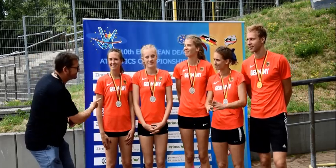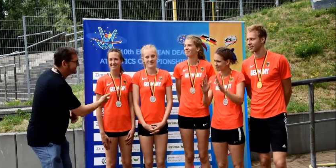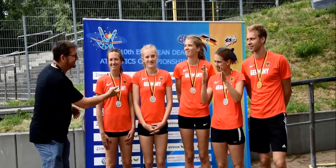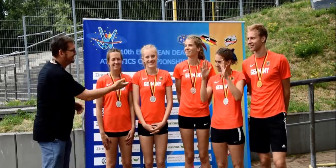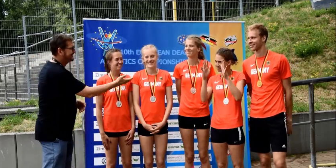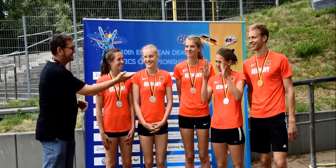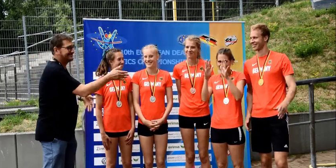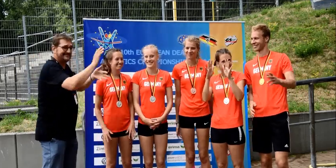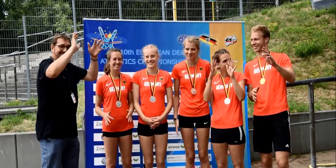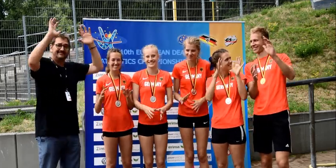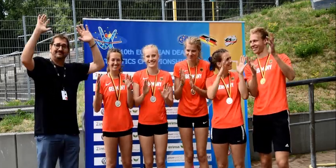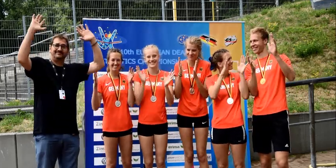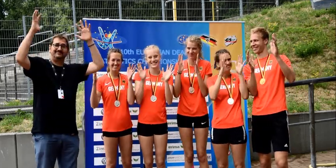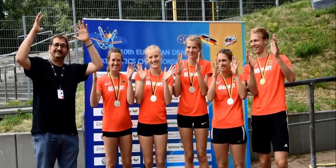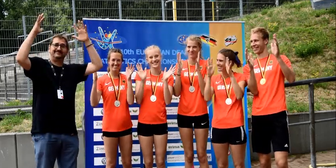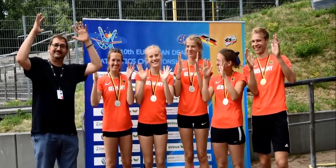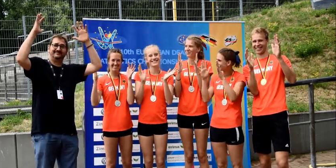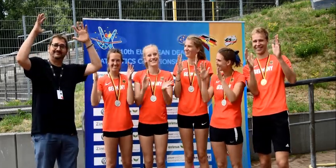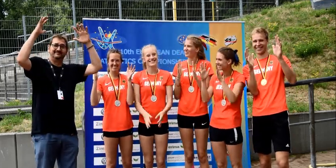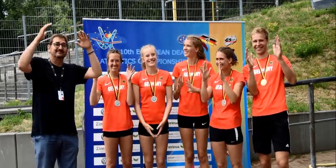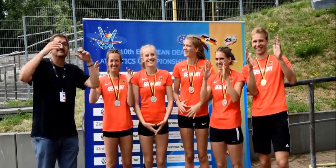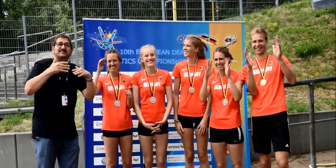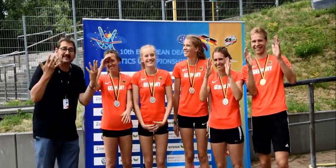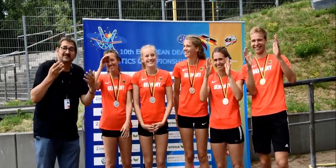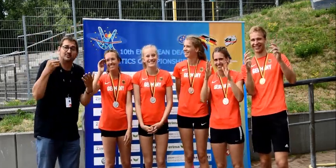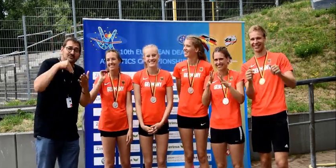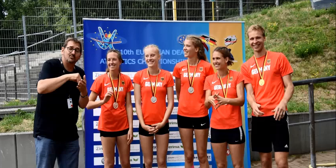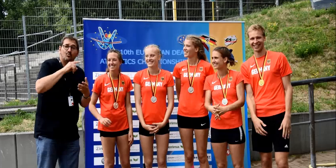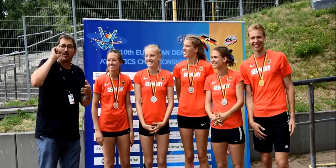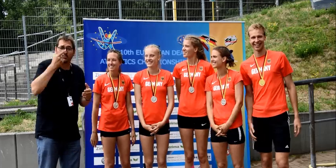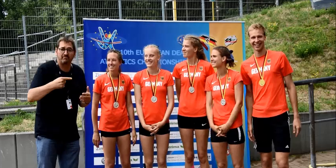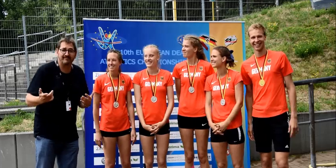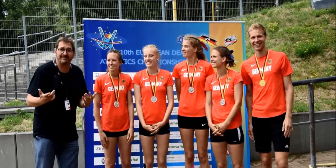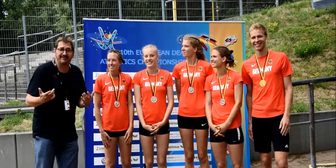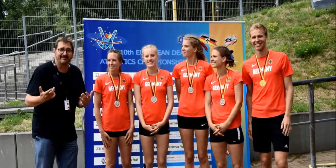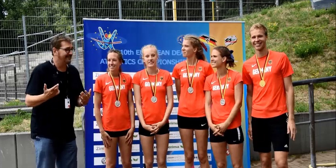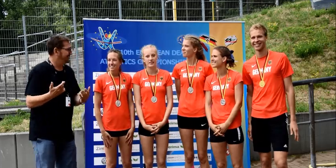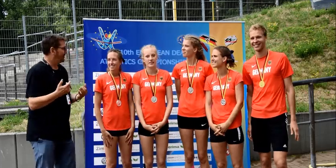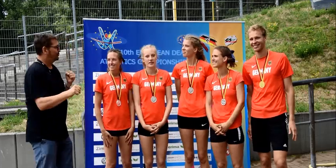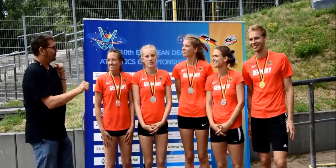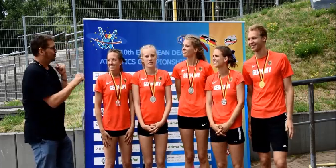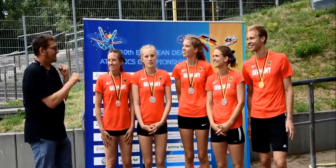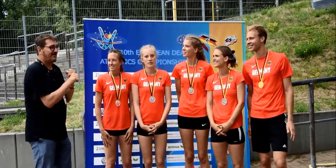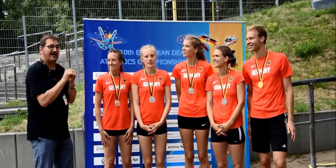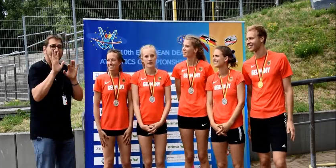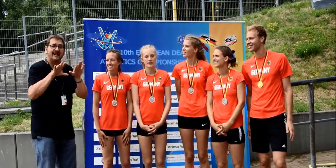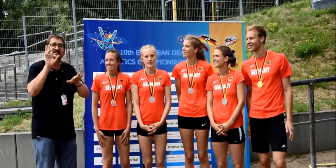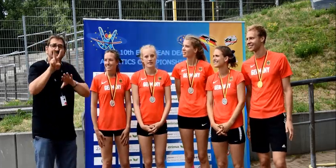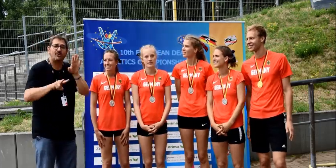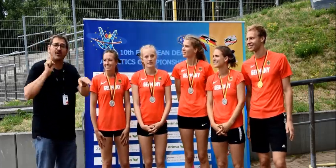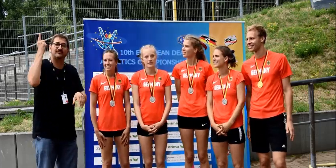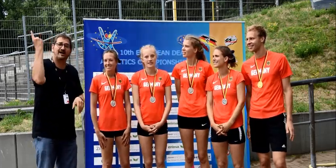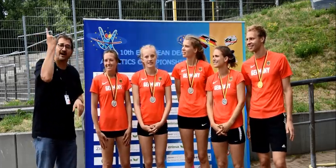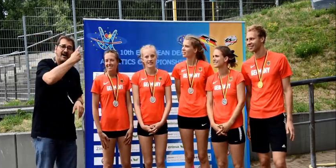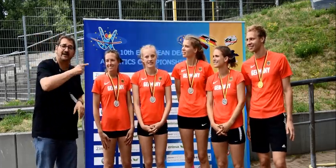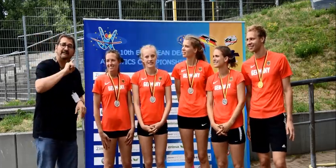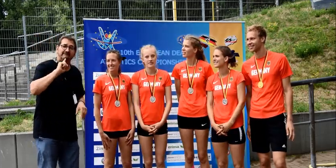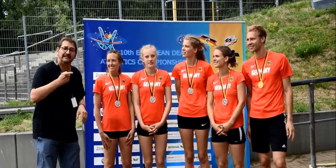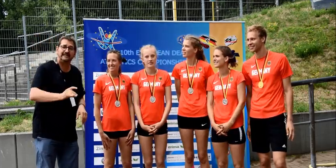Schaut euch die Medaillen an. Schaut euch an. Super. Klasse. Und dazu, was unglaublich ist, in der Staffel. Seit